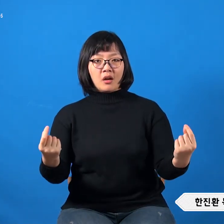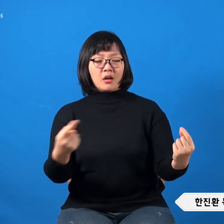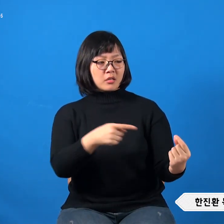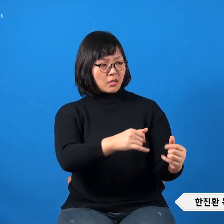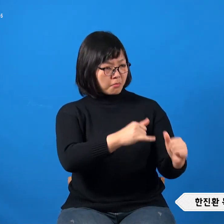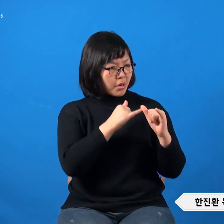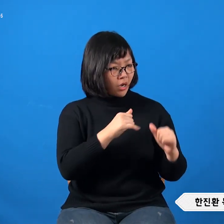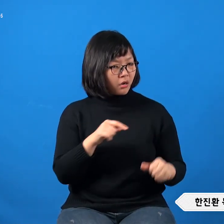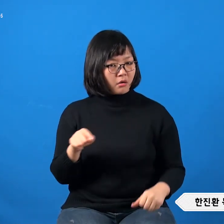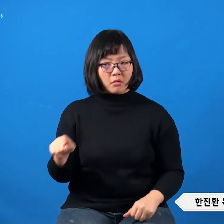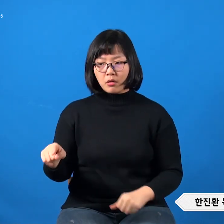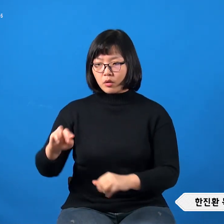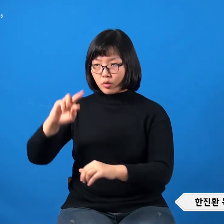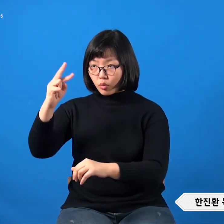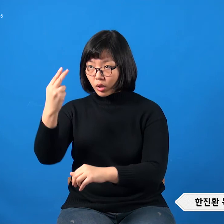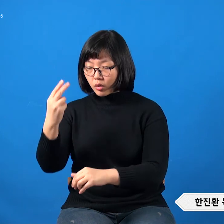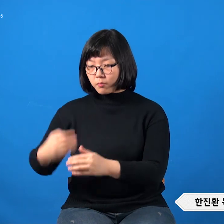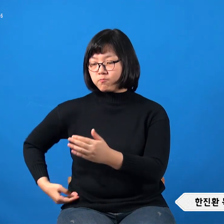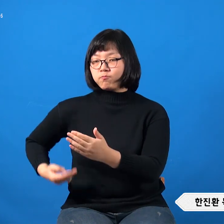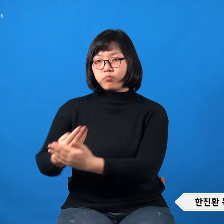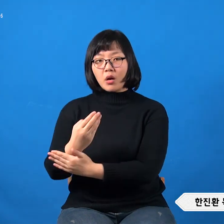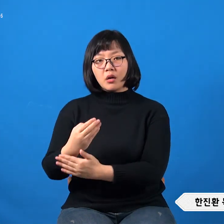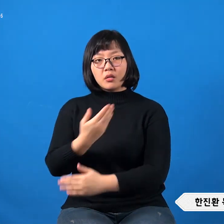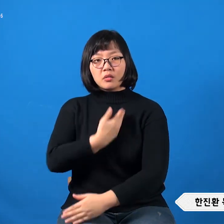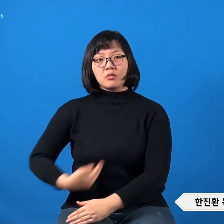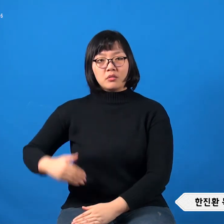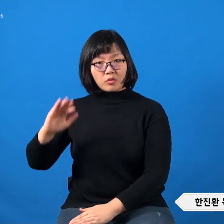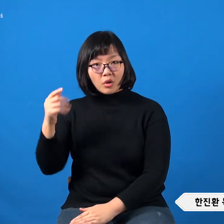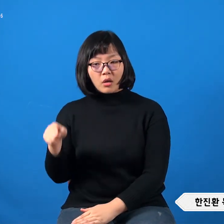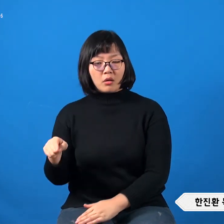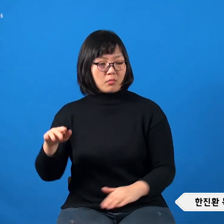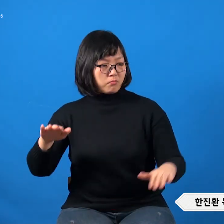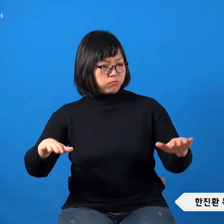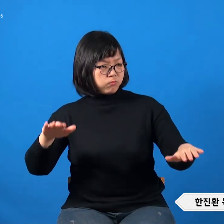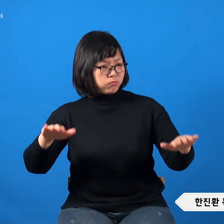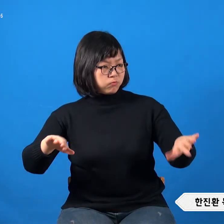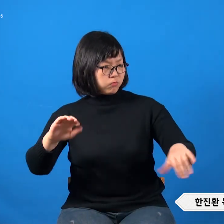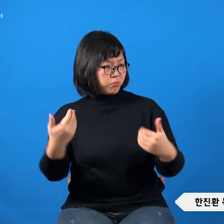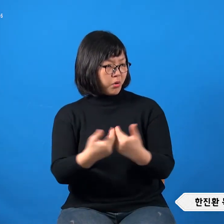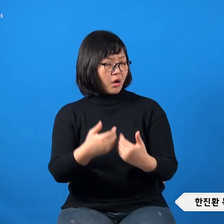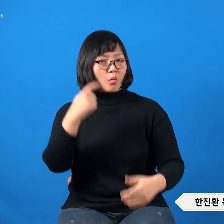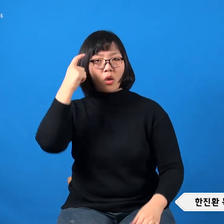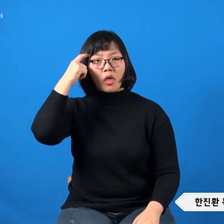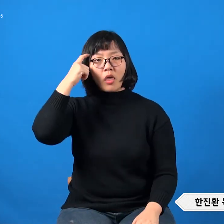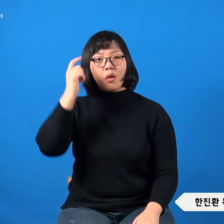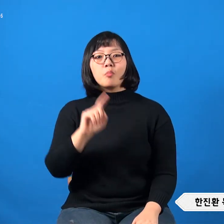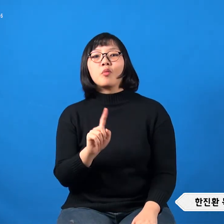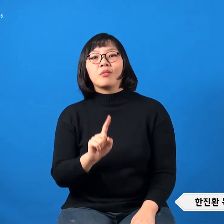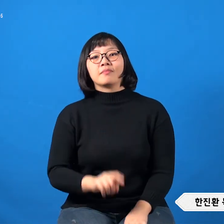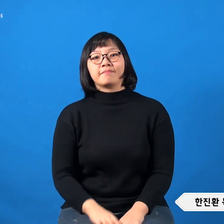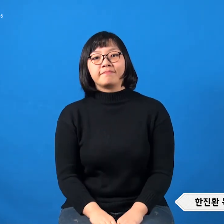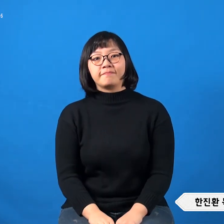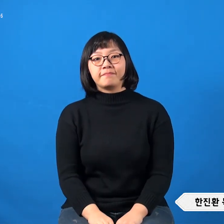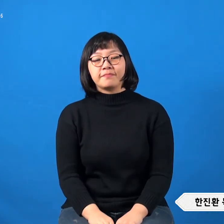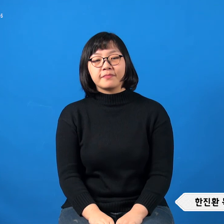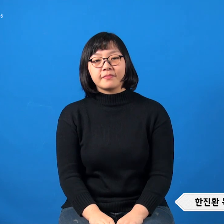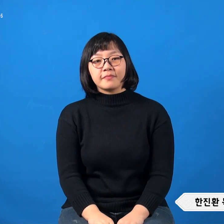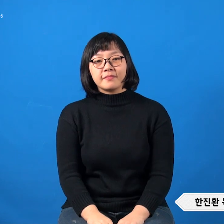절망해서 죽고 어떤 사람은 돌이켜서 사도까지 되고, 그 차이가 어디서 나는 것입니까?